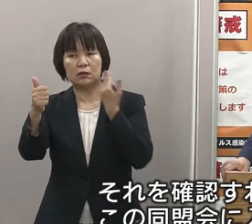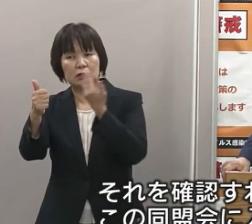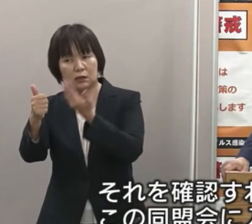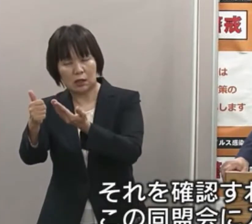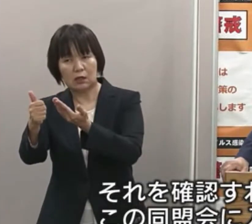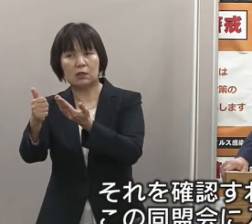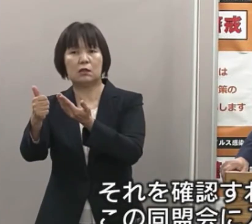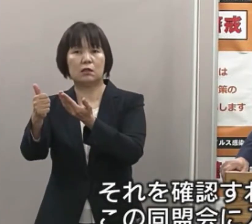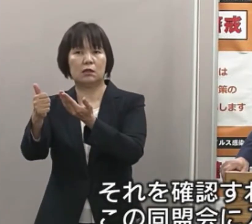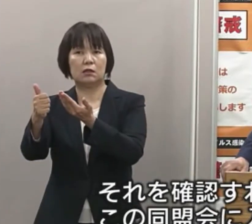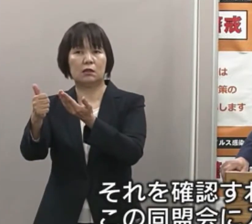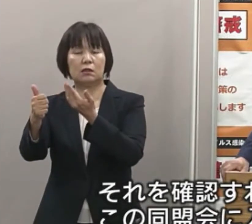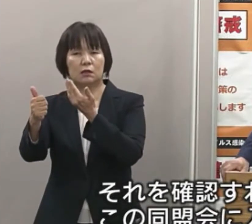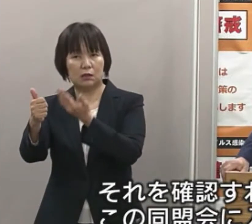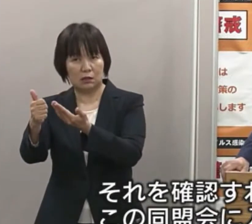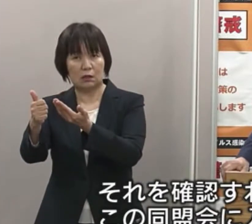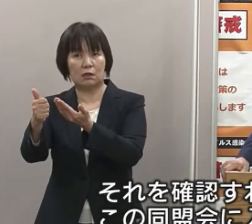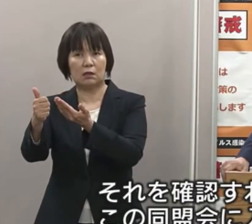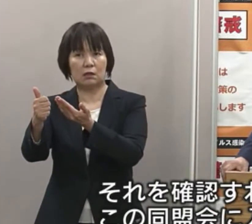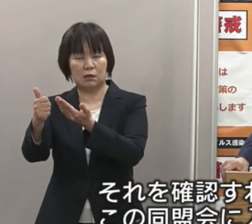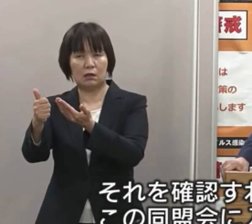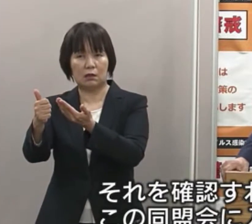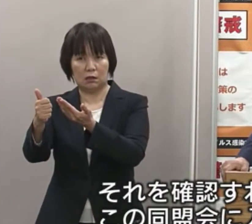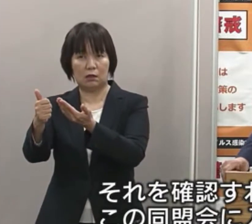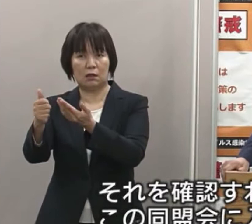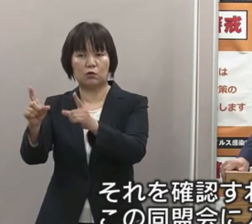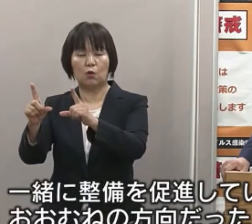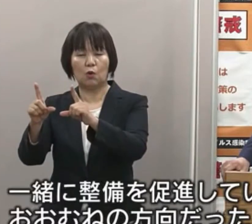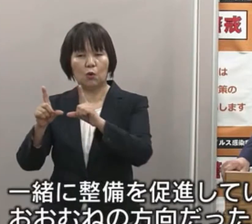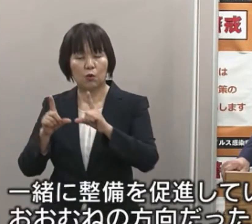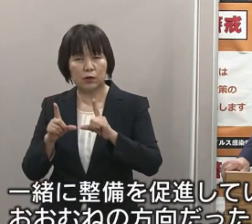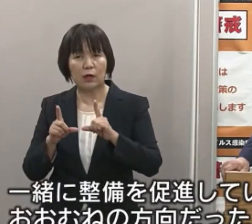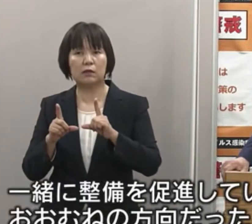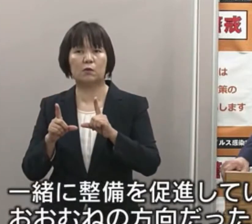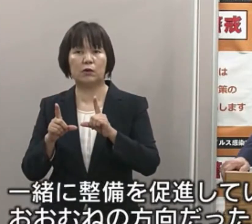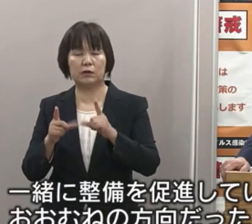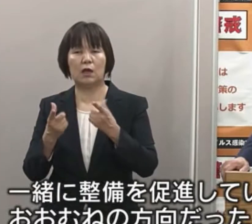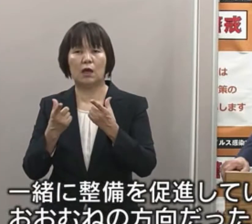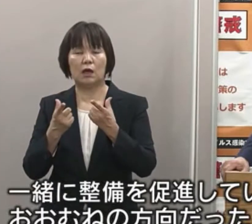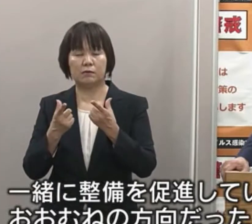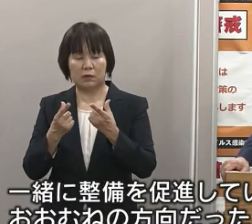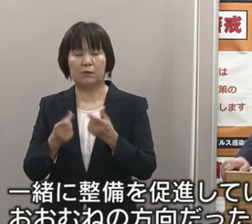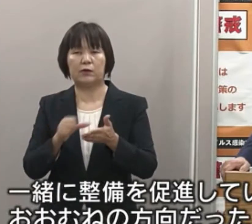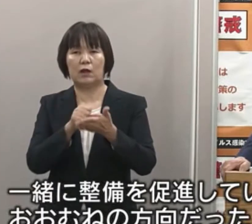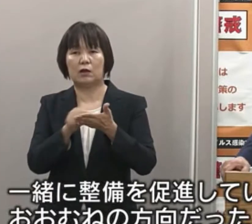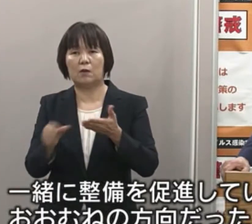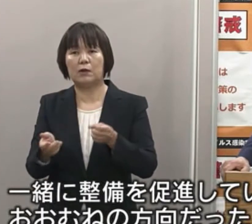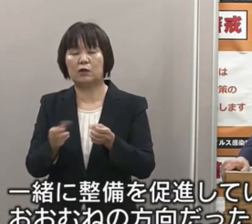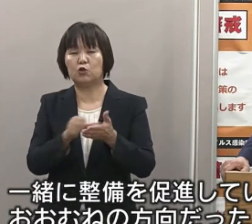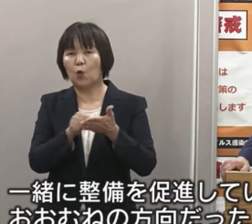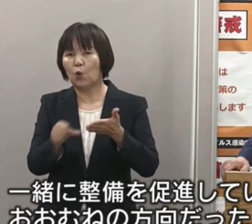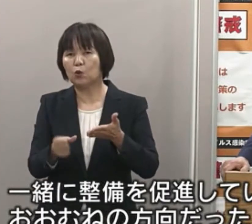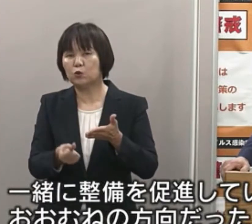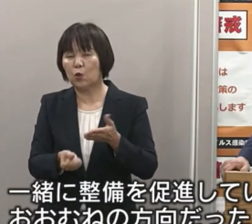この同盟会に加入して入っていただいて、一緒に整備を促進していきましょうという